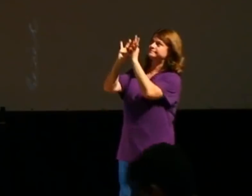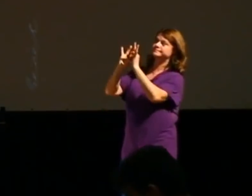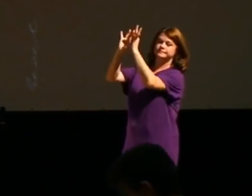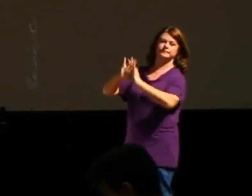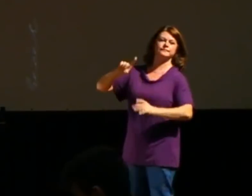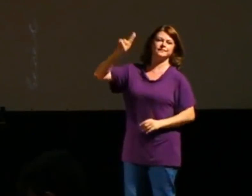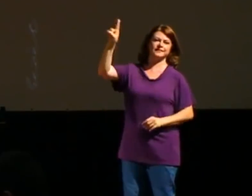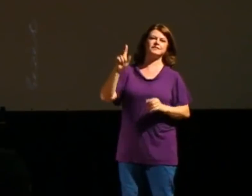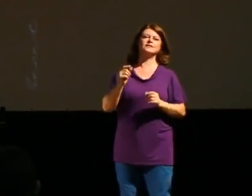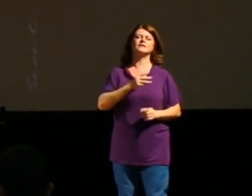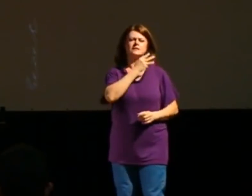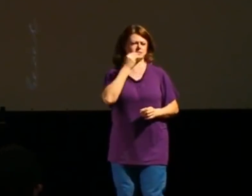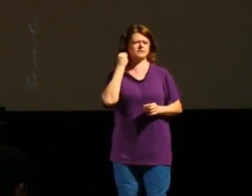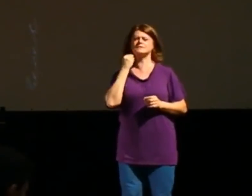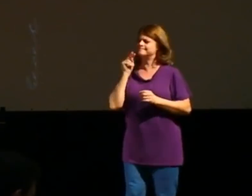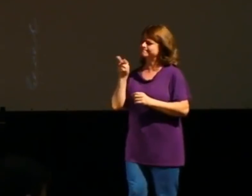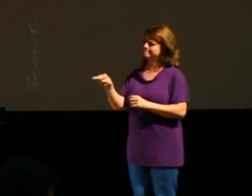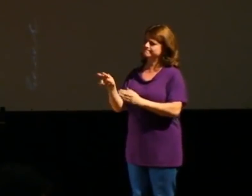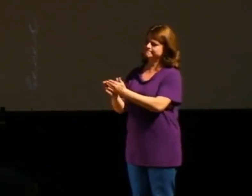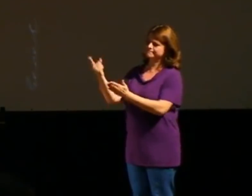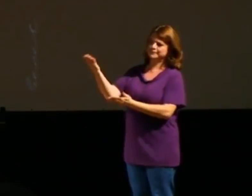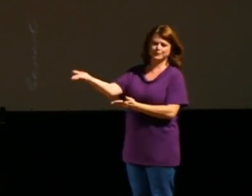porque esse texto conta a história de amigos.